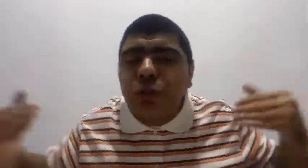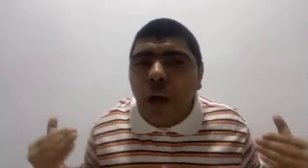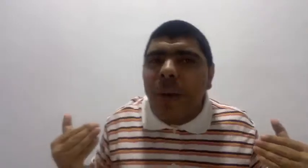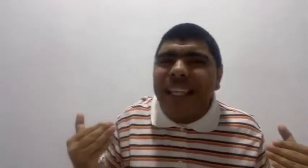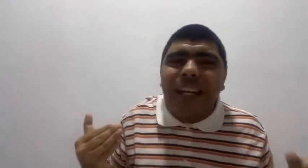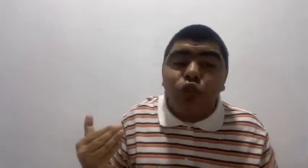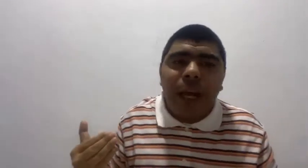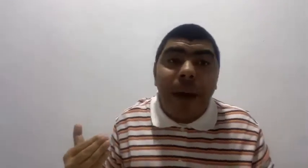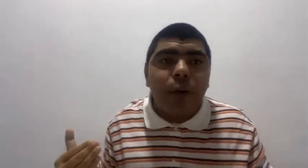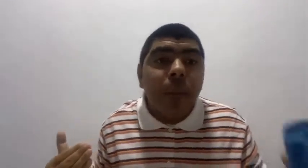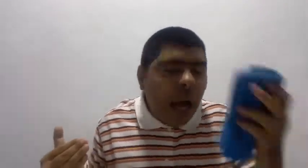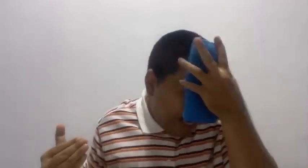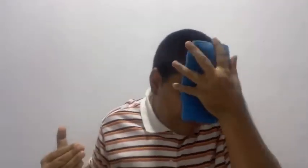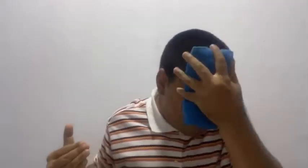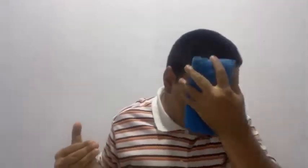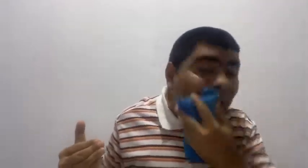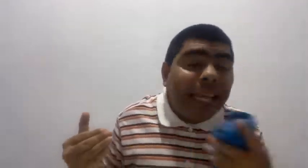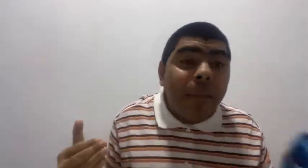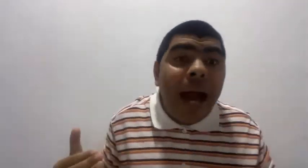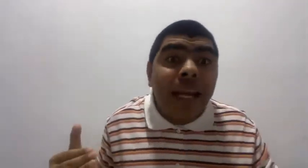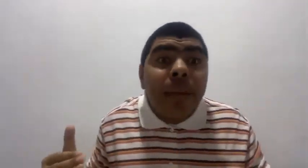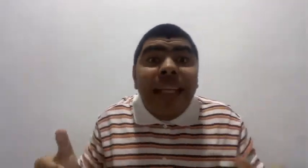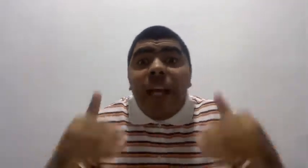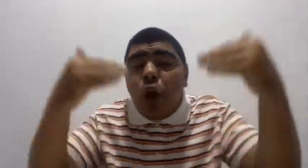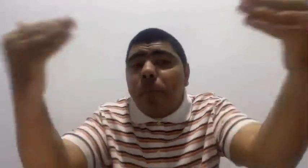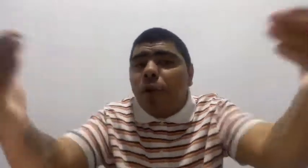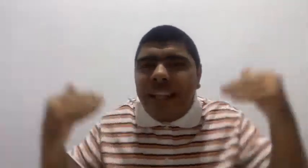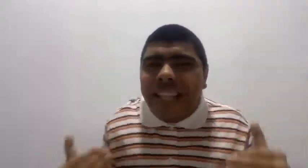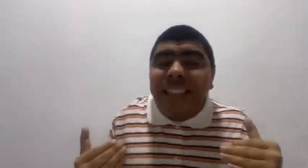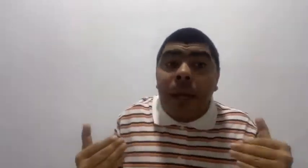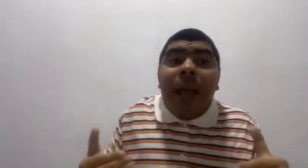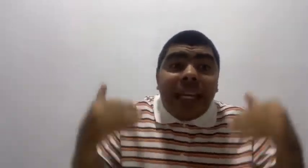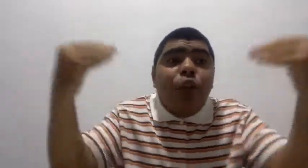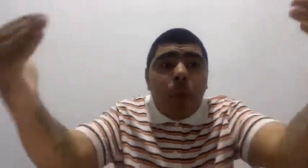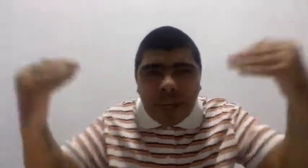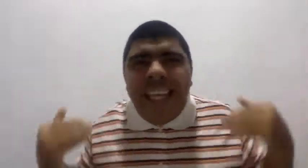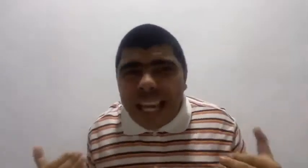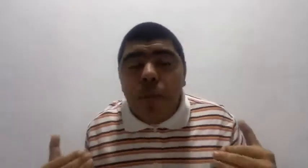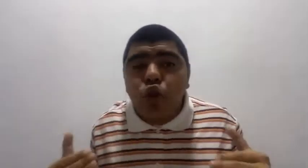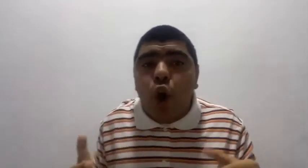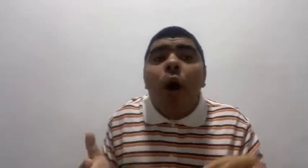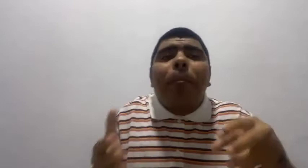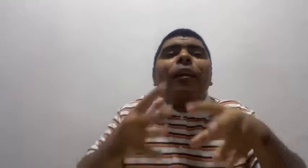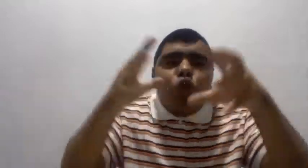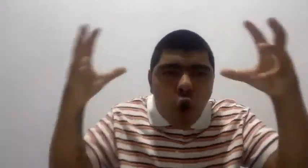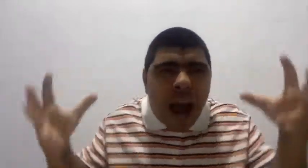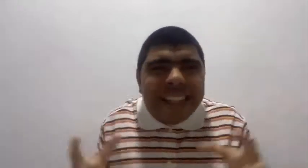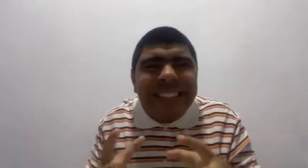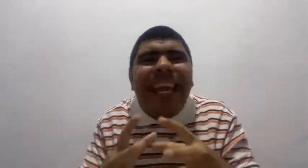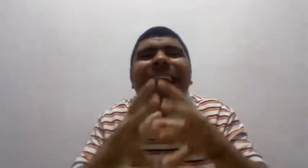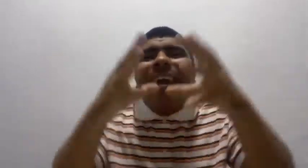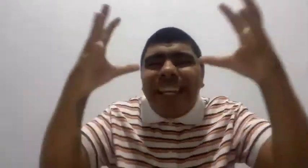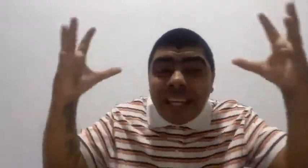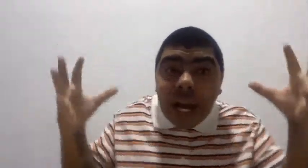total obediencia, hermano. Aleluya. ¿De qué vale que yo profetice, que yo predique mucho, pero no ande en el